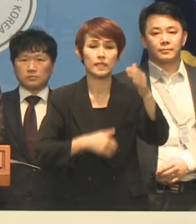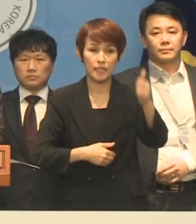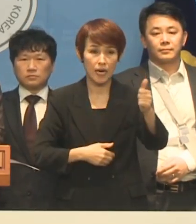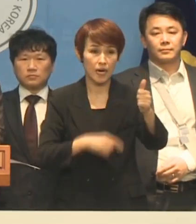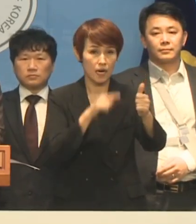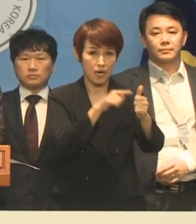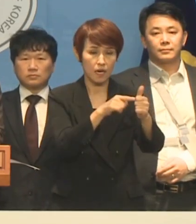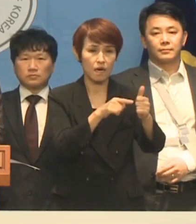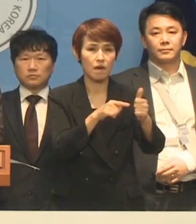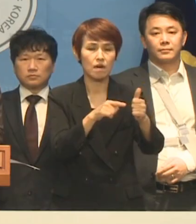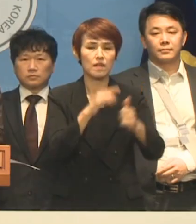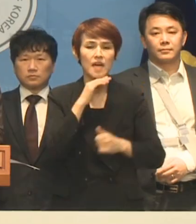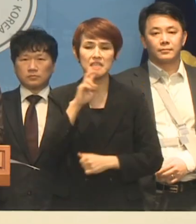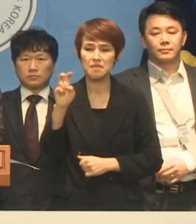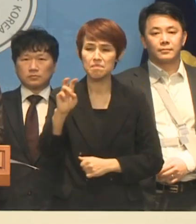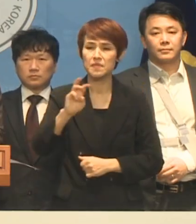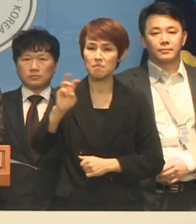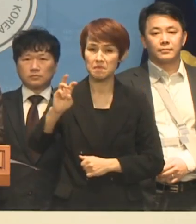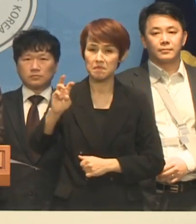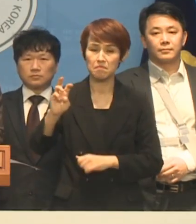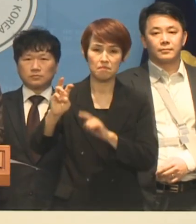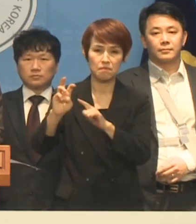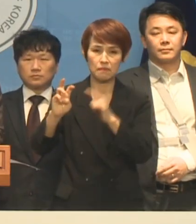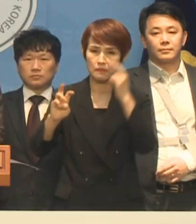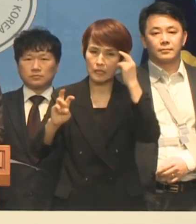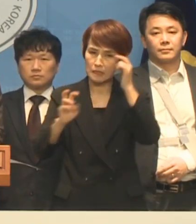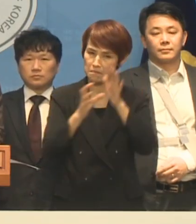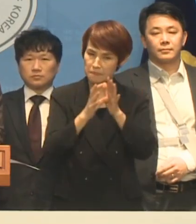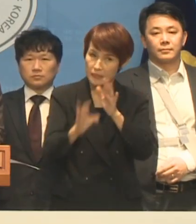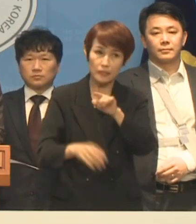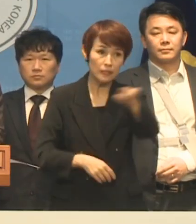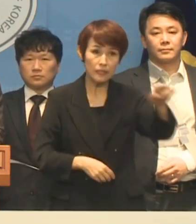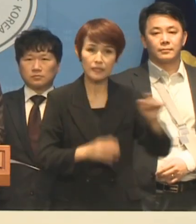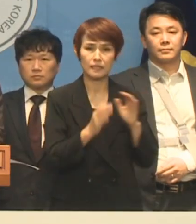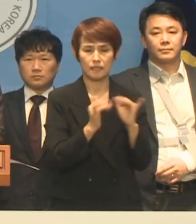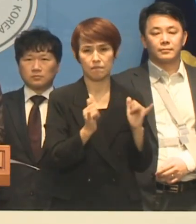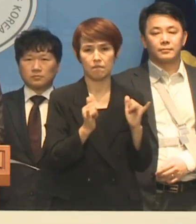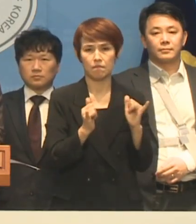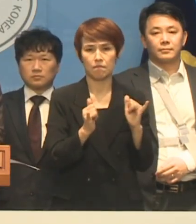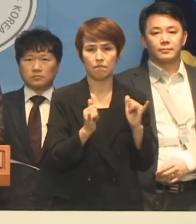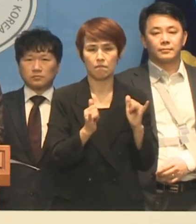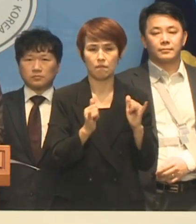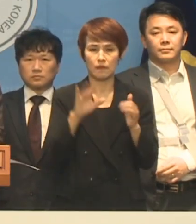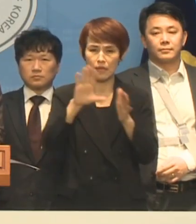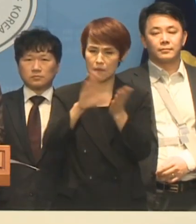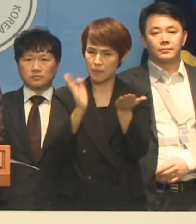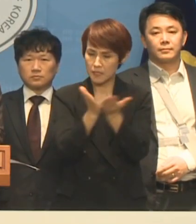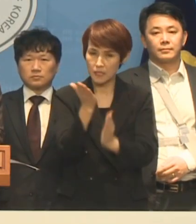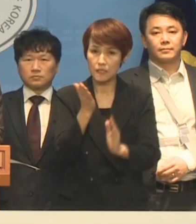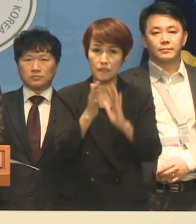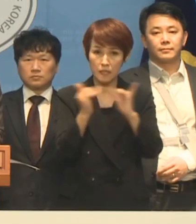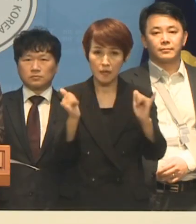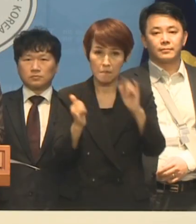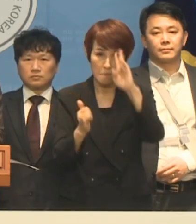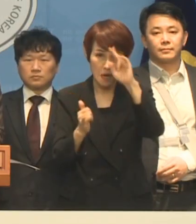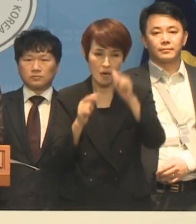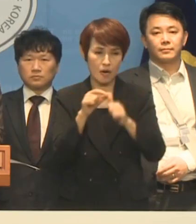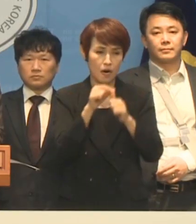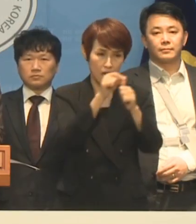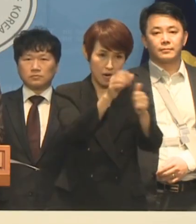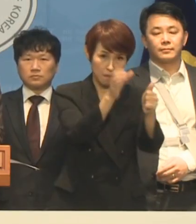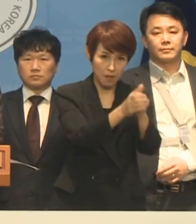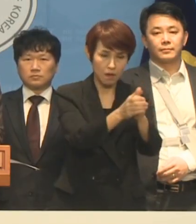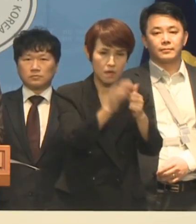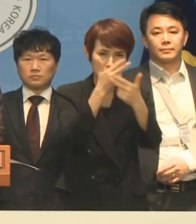교육연수원장직에 2030 세대에 대해 삐뚤어진 생각, 시대착오적인 생각을 가진 사람을 임명한